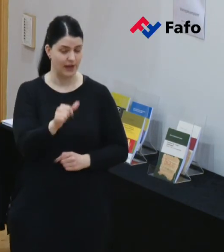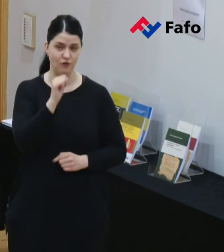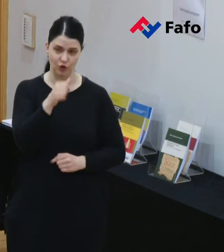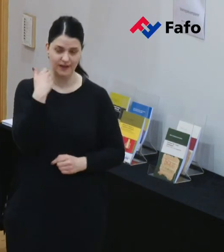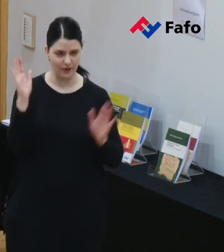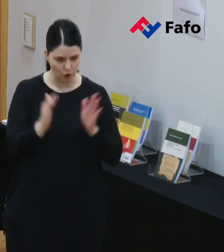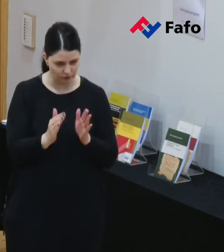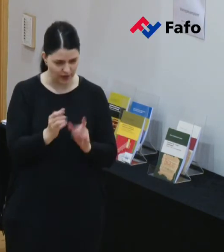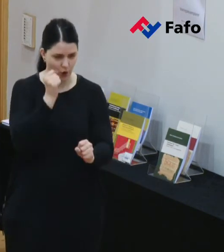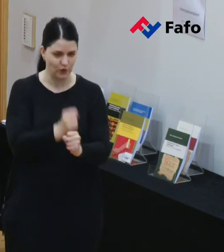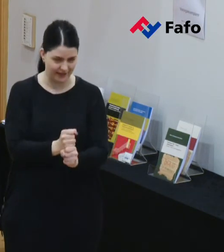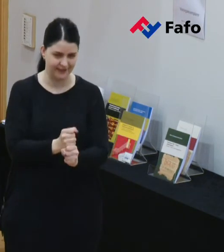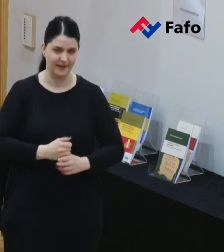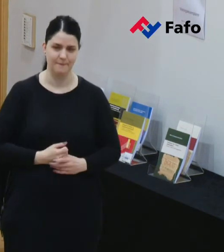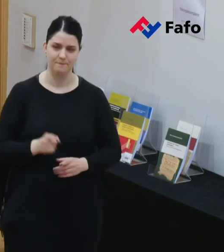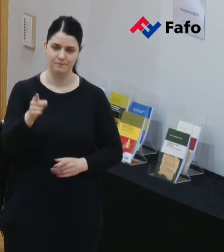konkret.